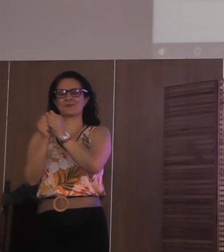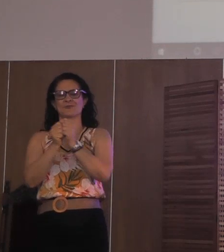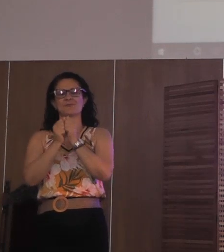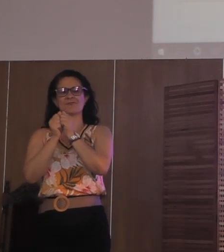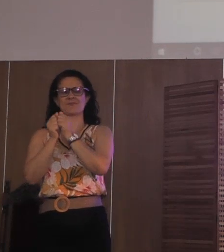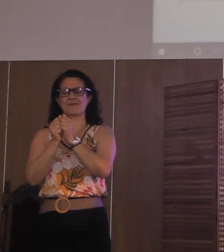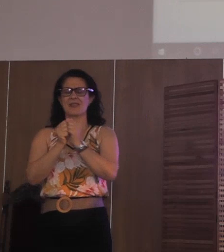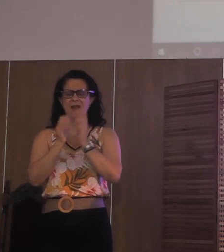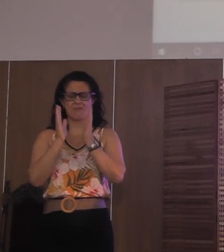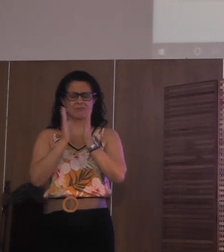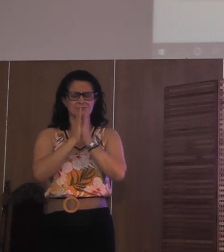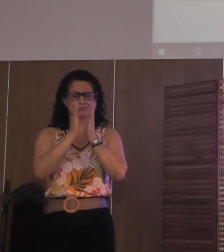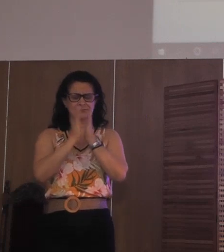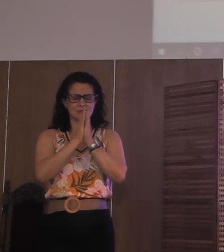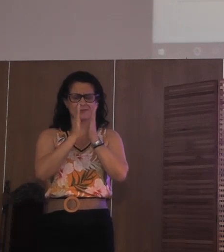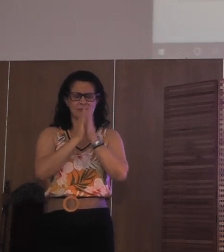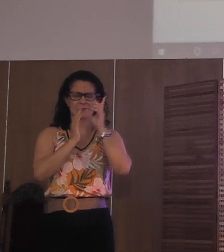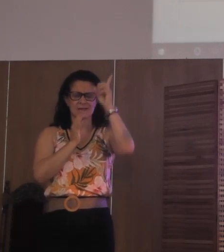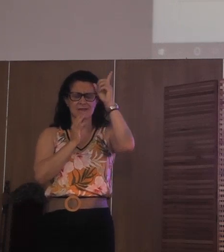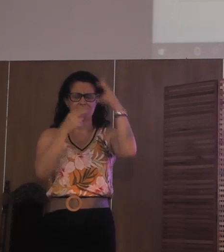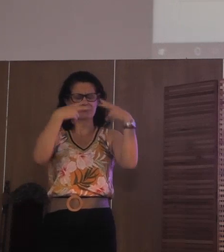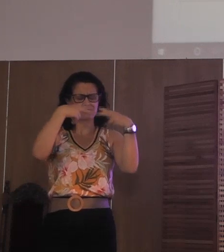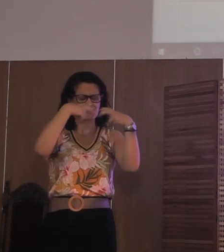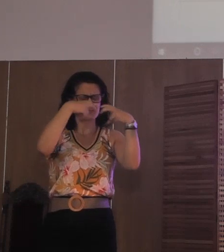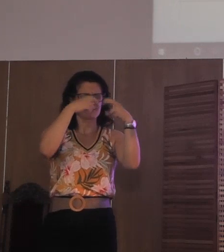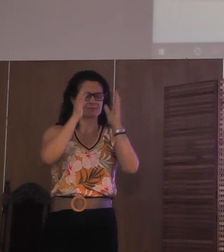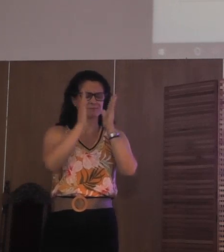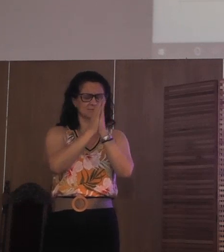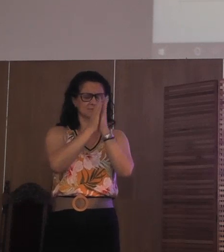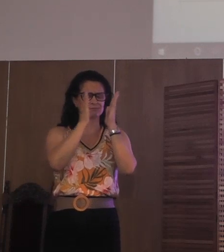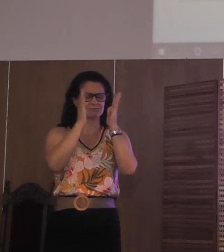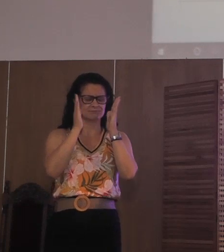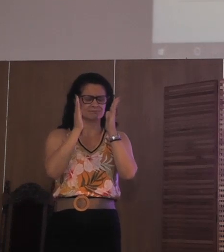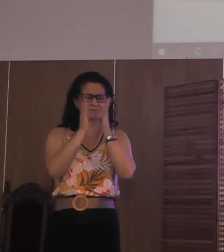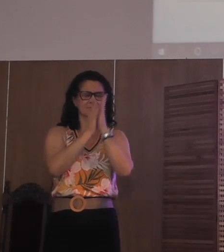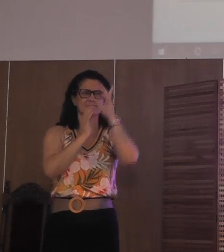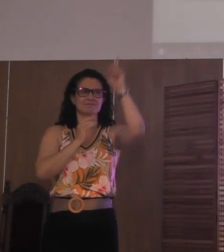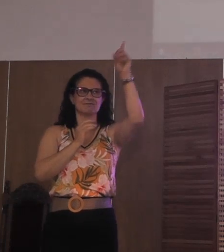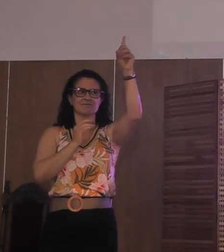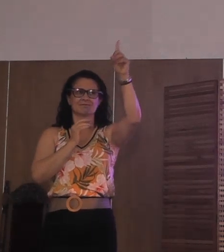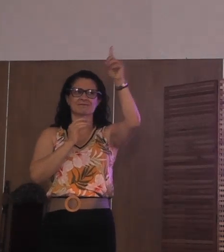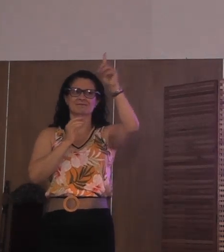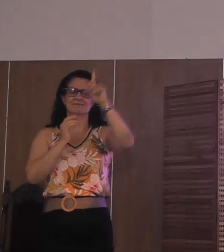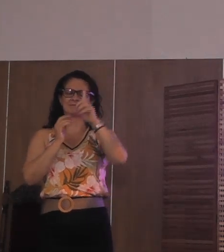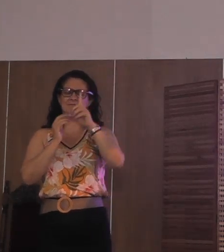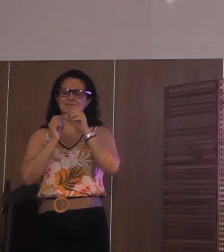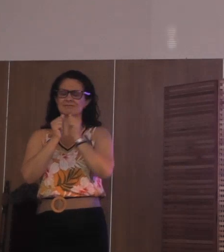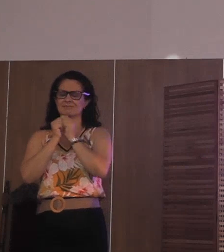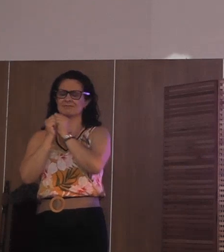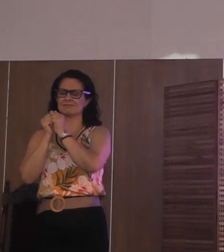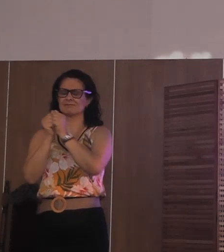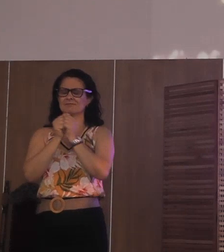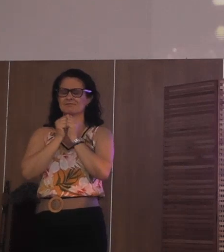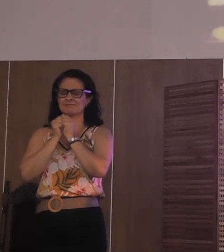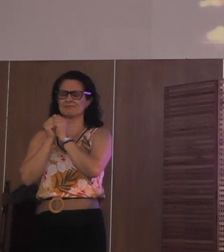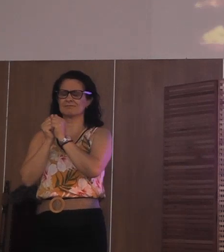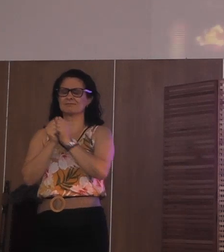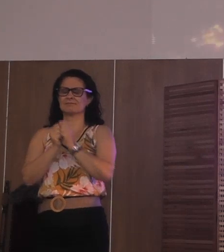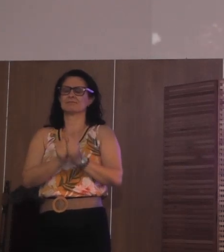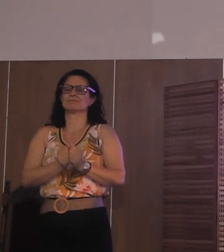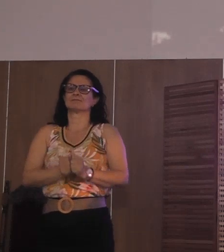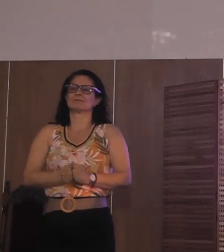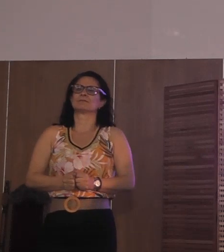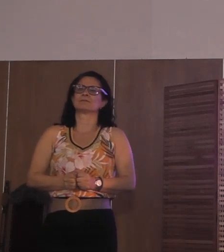sua oração. Aleluia. Glória a Deus. Exalte ao Senhor comigo, querido. Senhor,